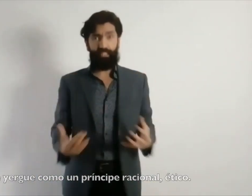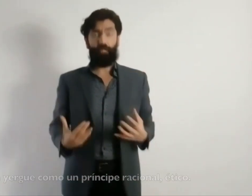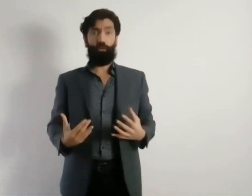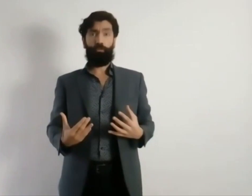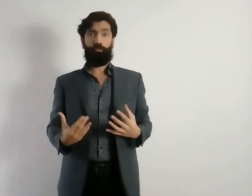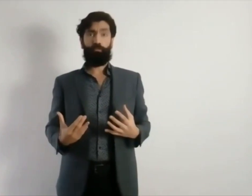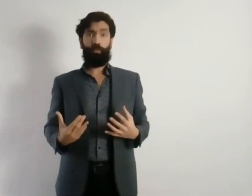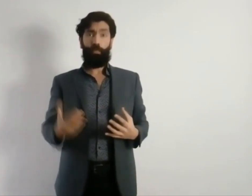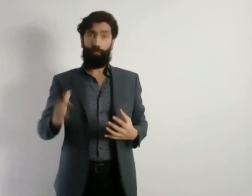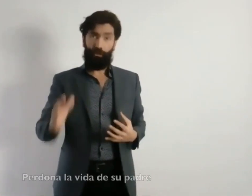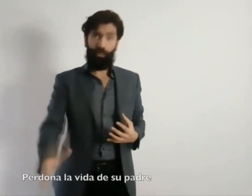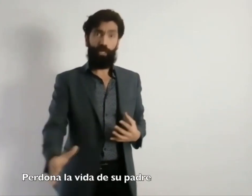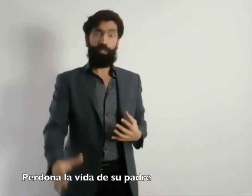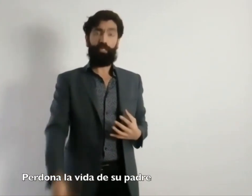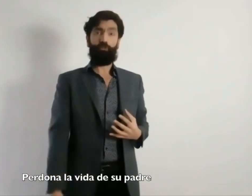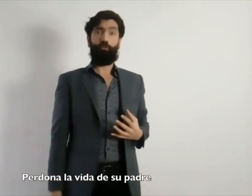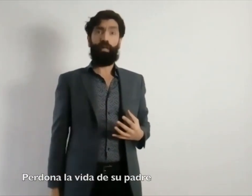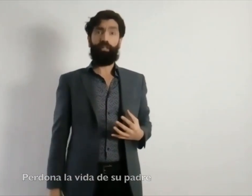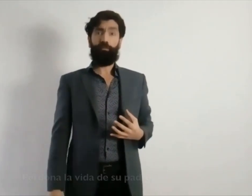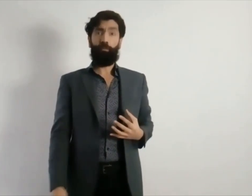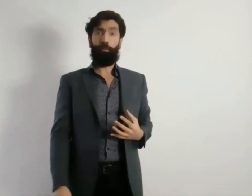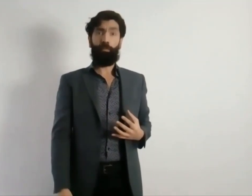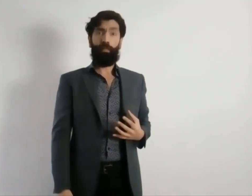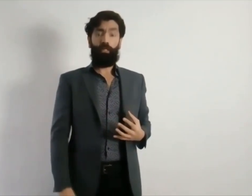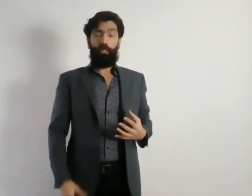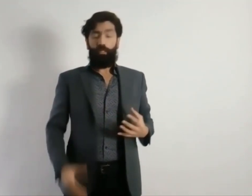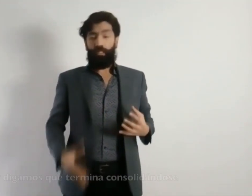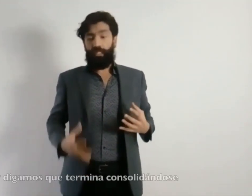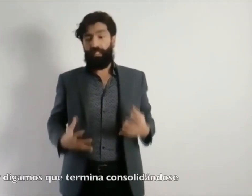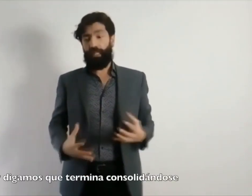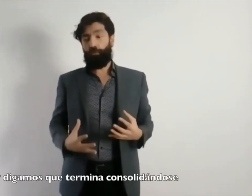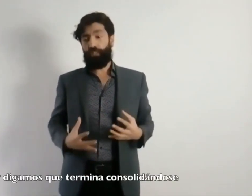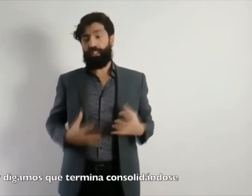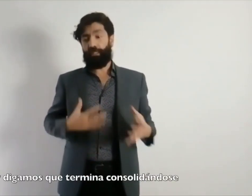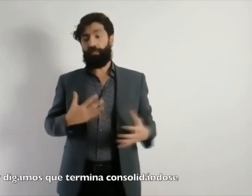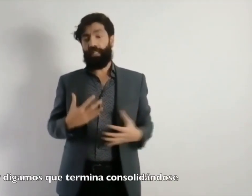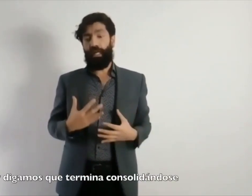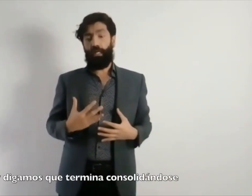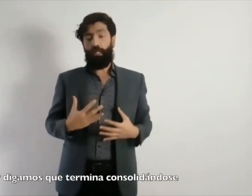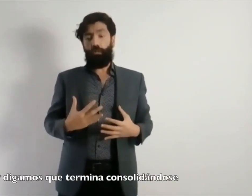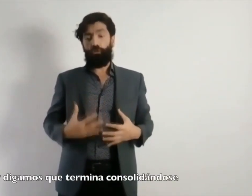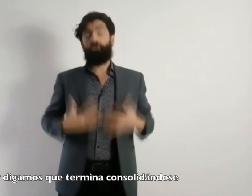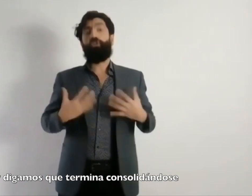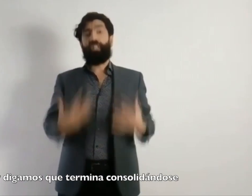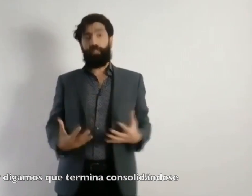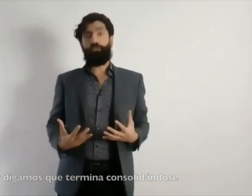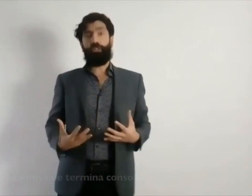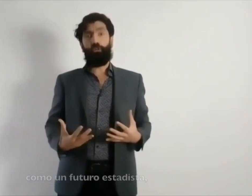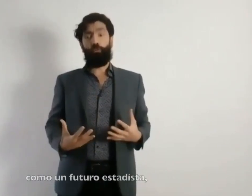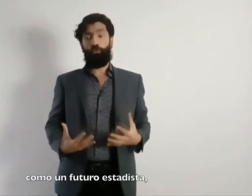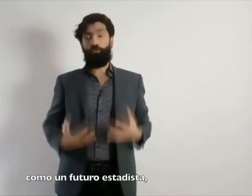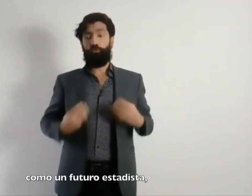ético. Perdona la vida de su padre y digamos que termina consolidándose como un